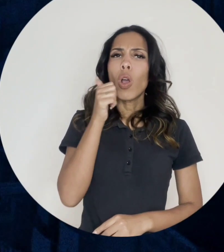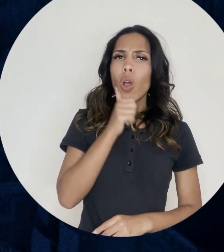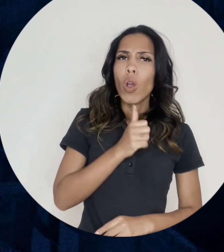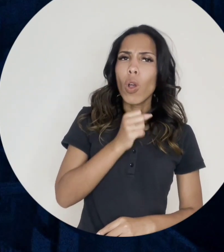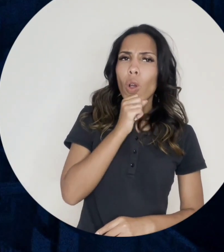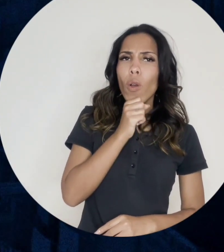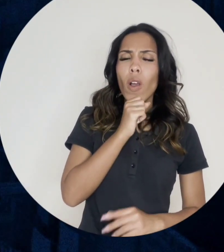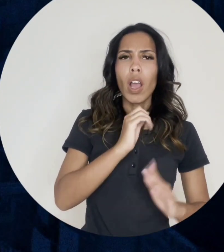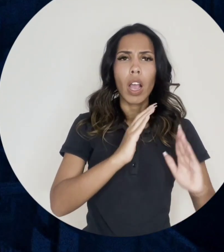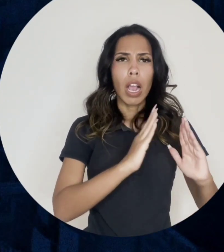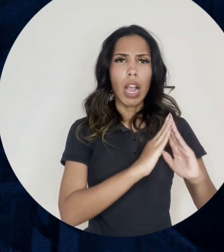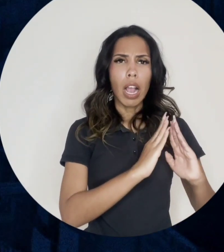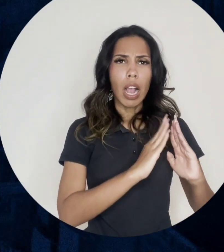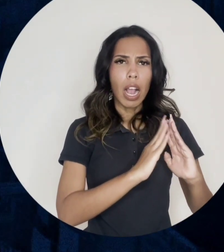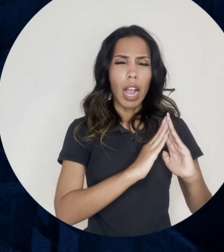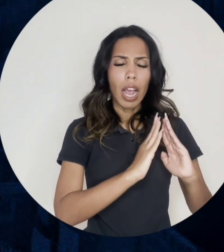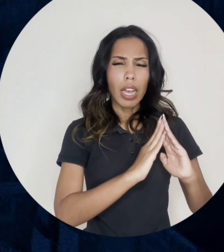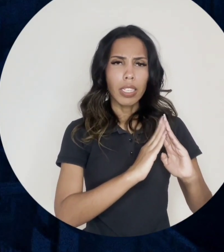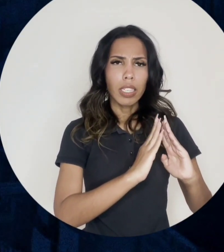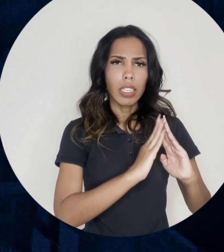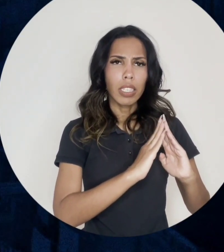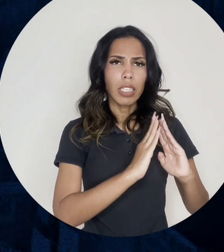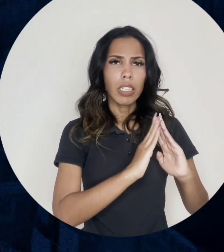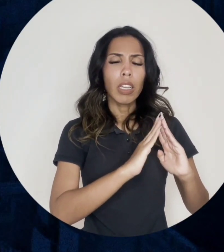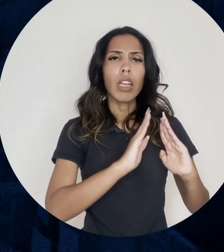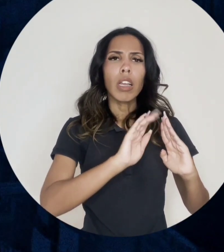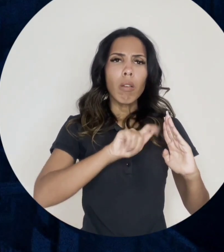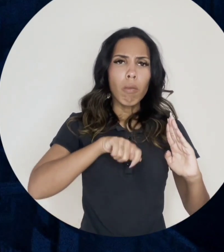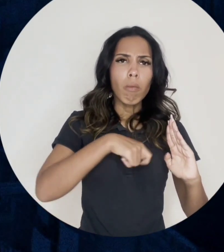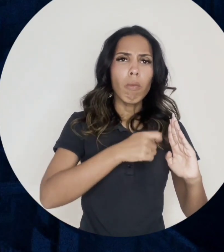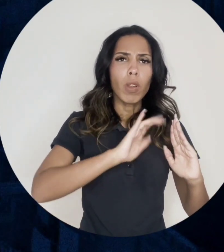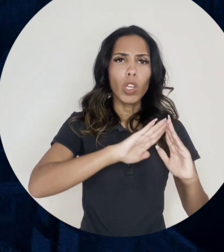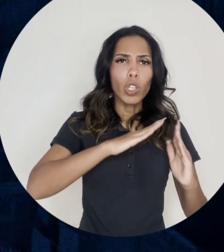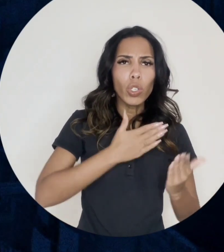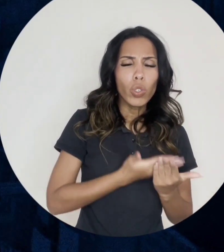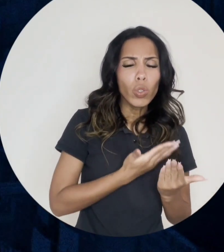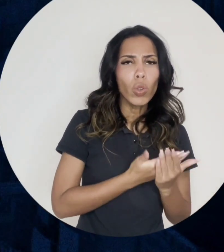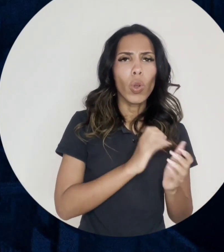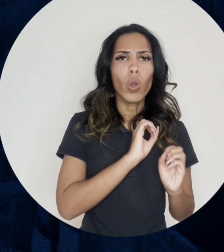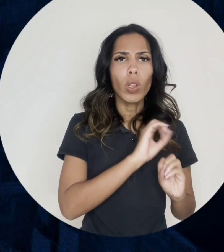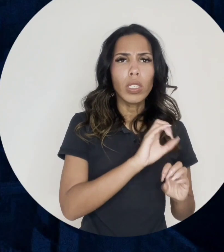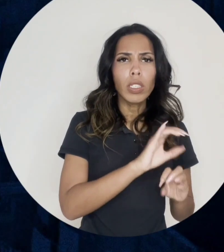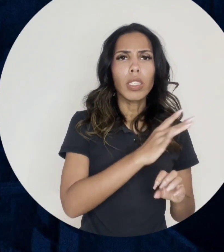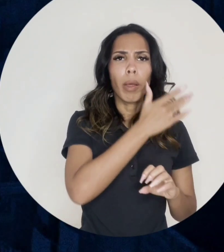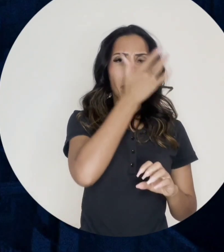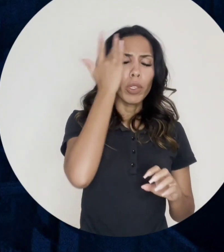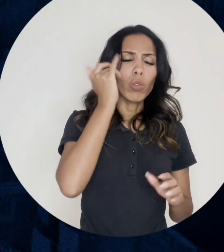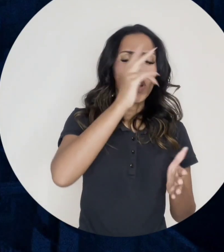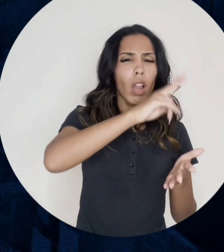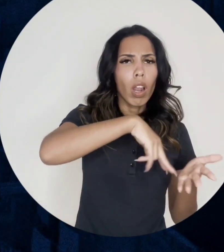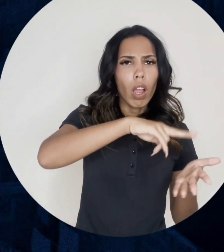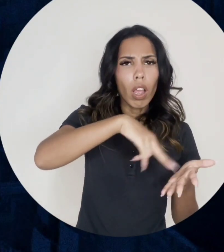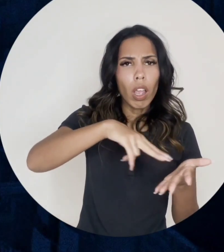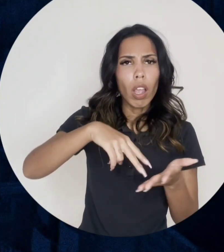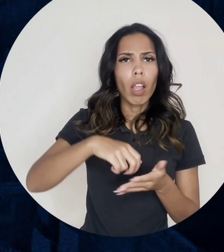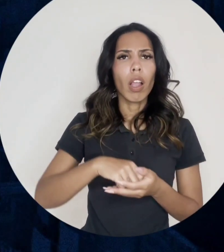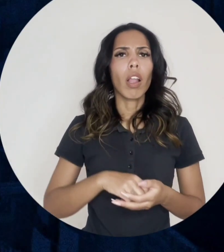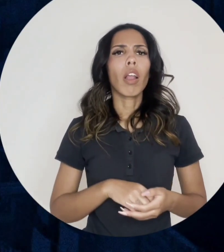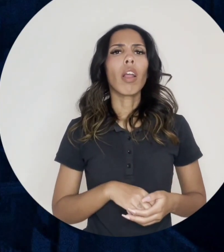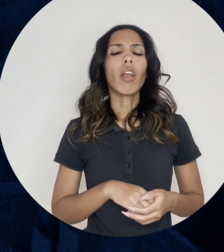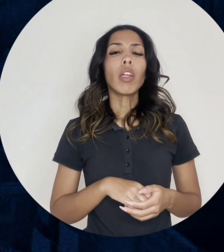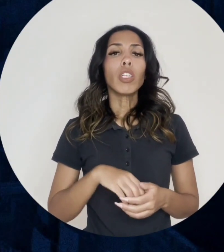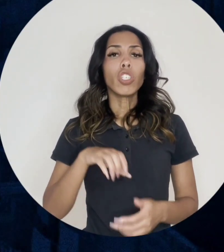sua casa uma escola para ensinar as pessoas a lerem, tinha